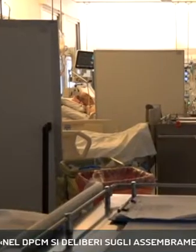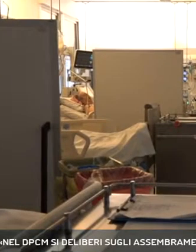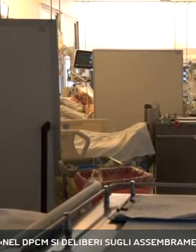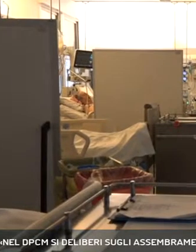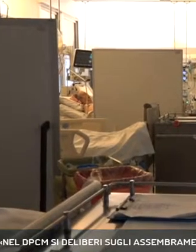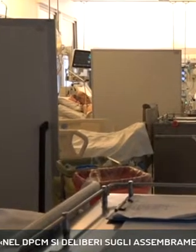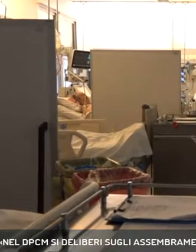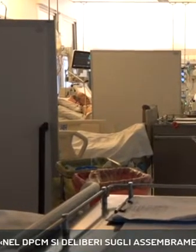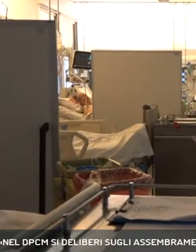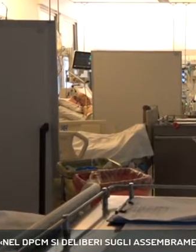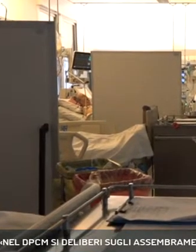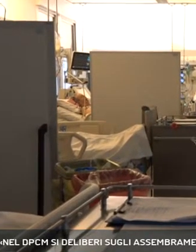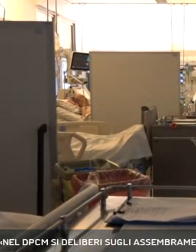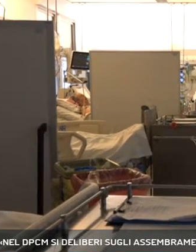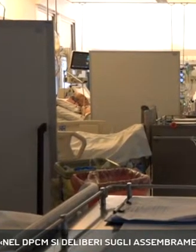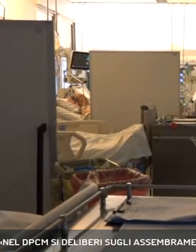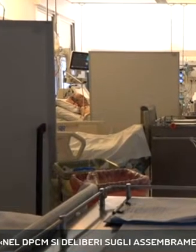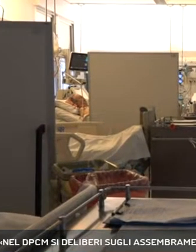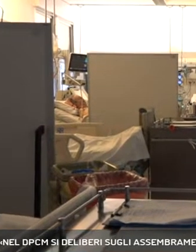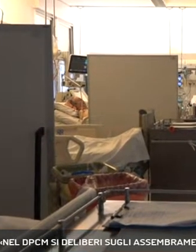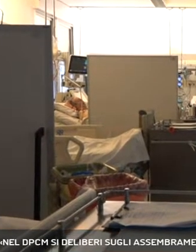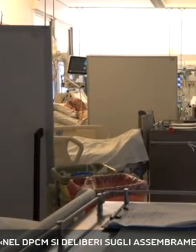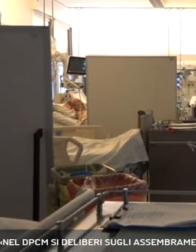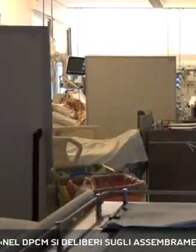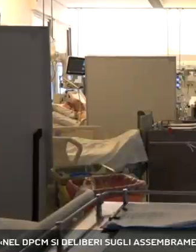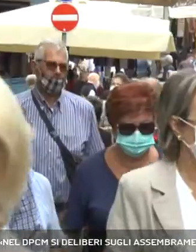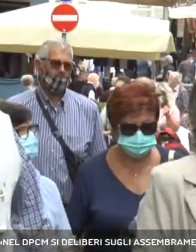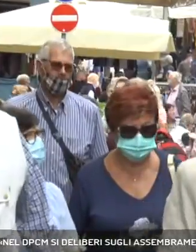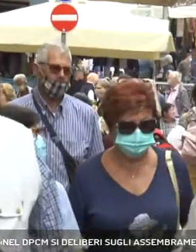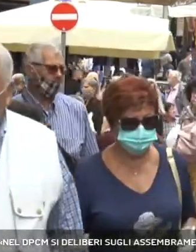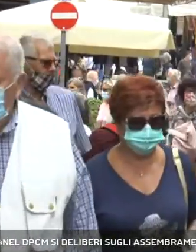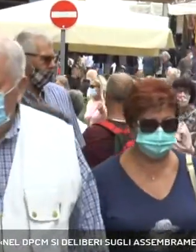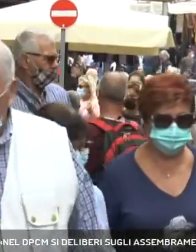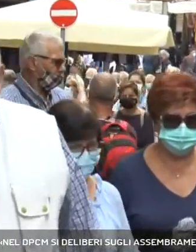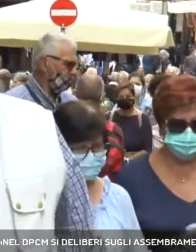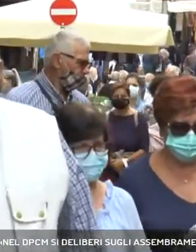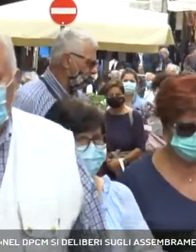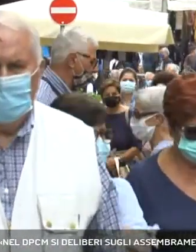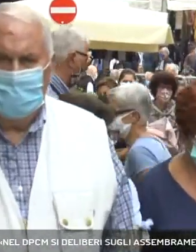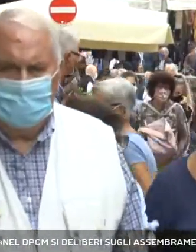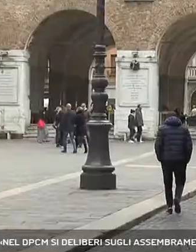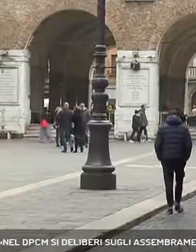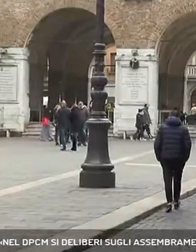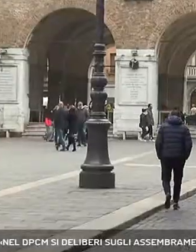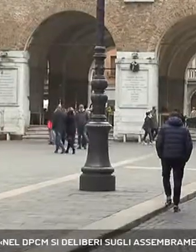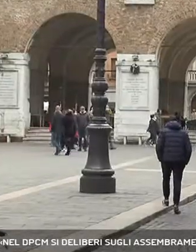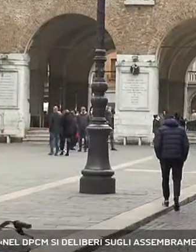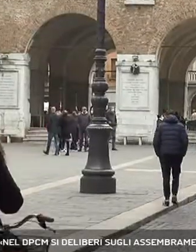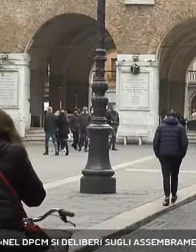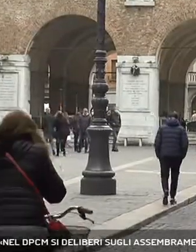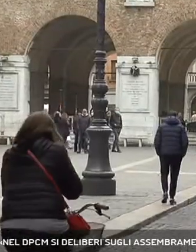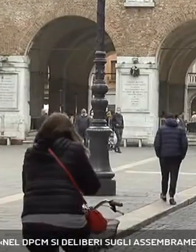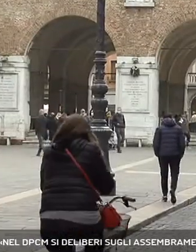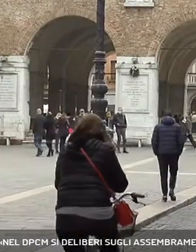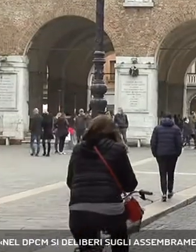con 700 pazienti in aria non critiche in più rispetto alla scorsa primavera questo perché ci sono gli assembramenti 0 veicolo di contagio spiega